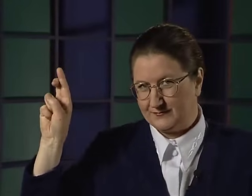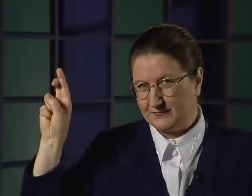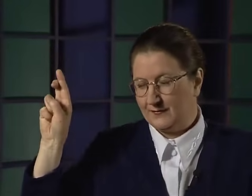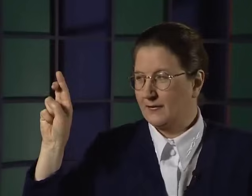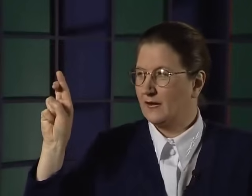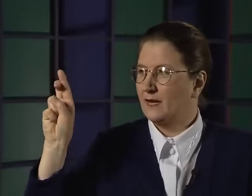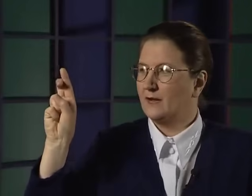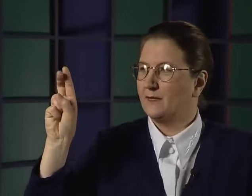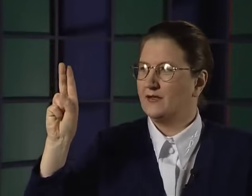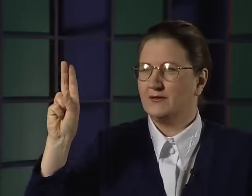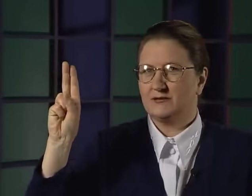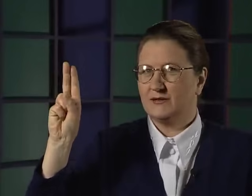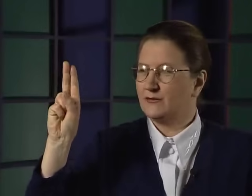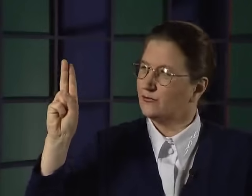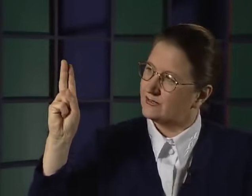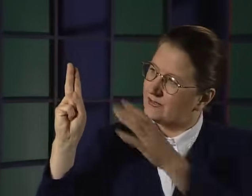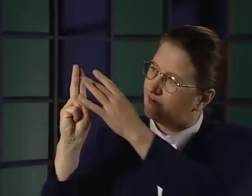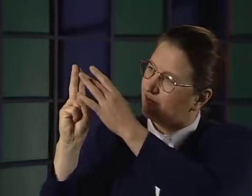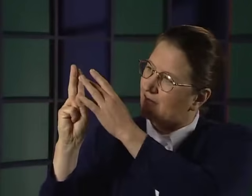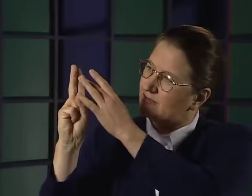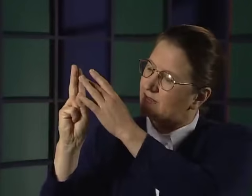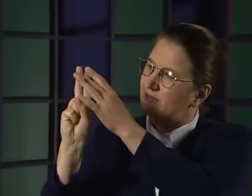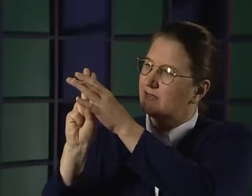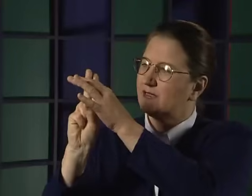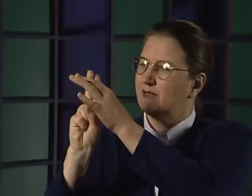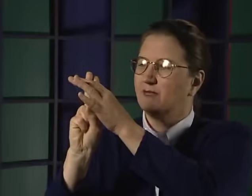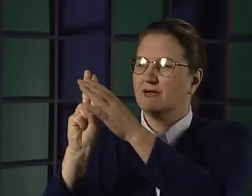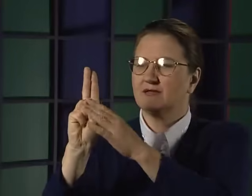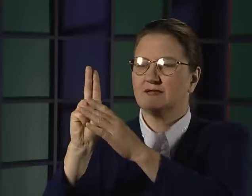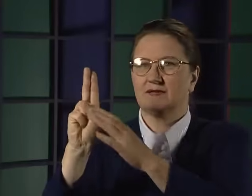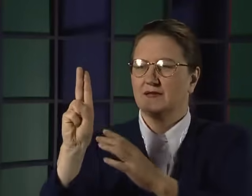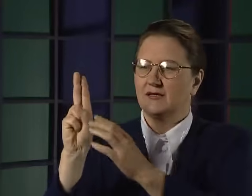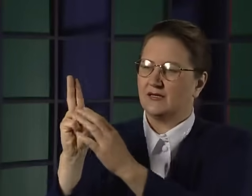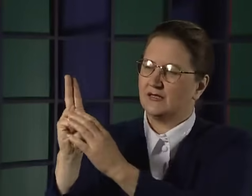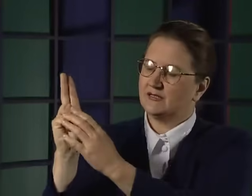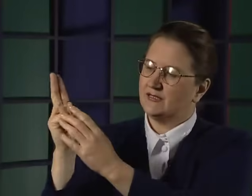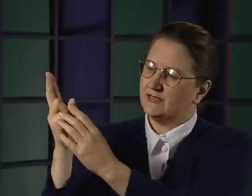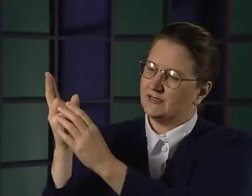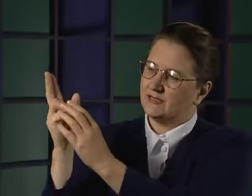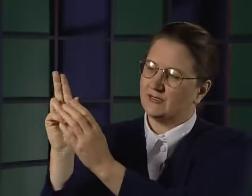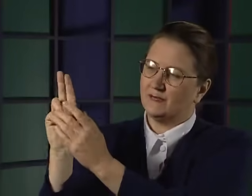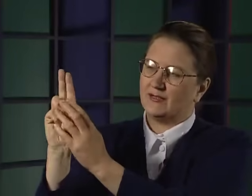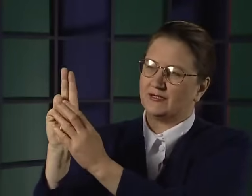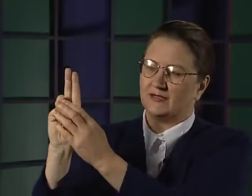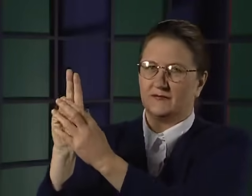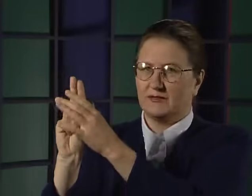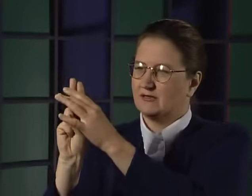Поднимите указательный палец и средний палец и соедините три пальчика так вместе.